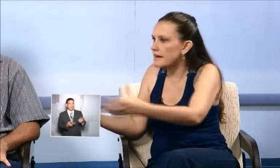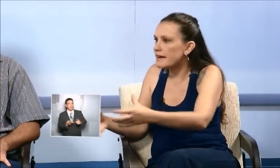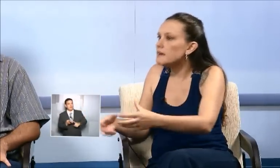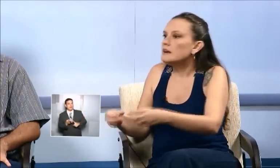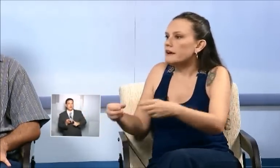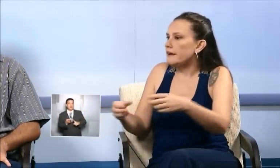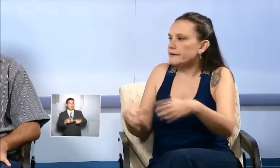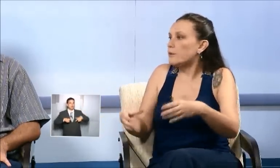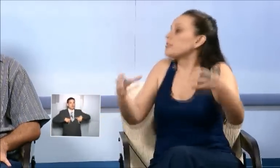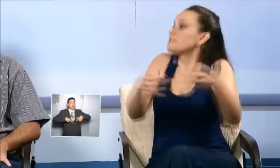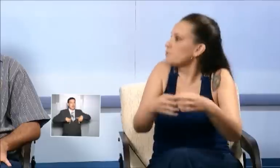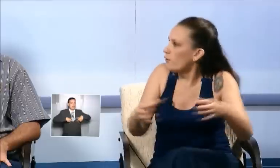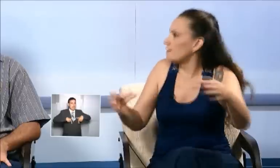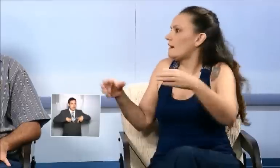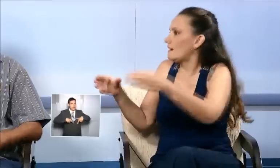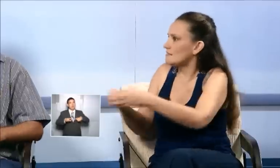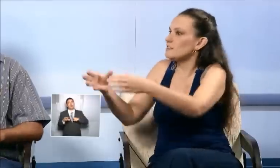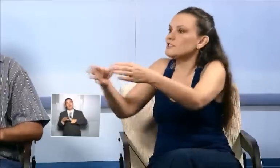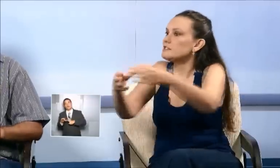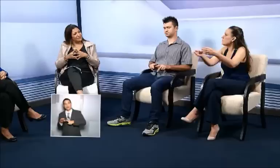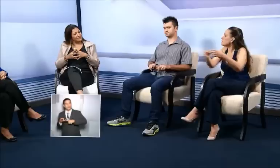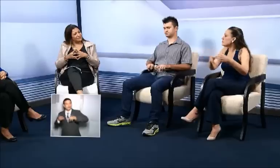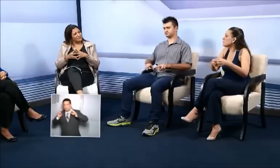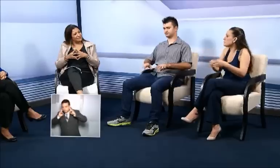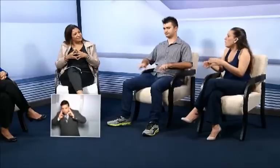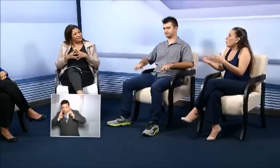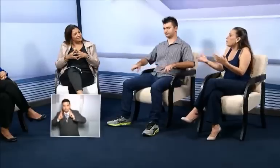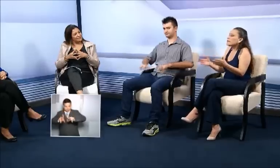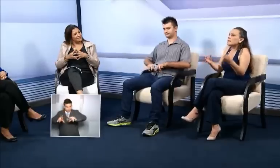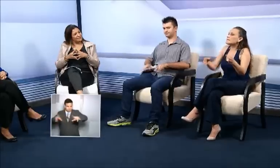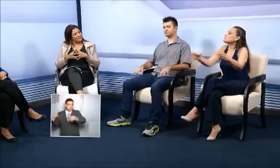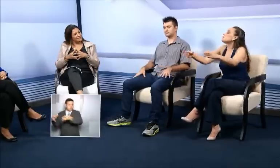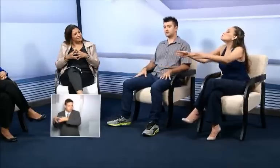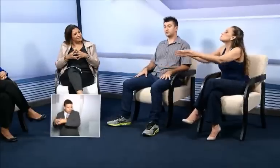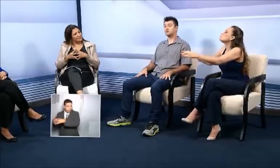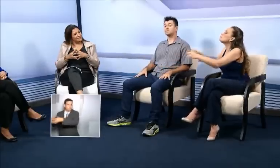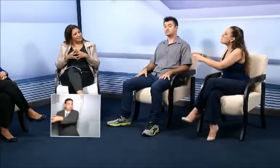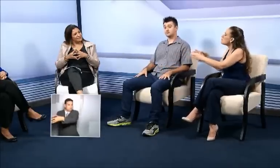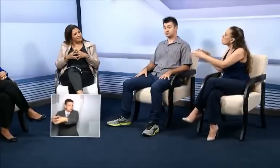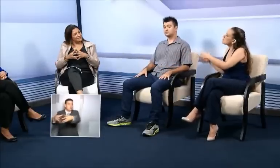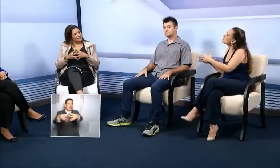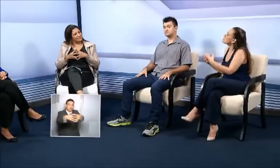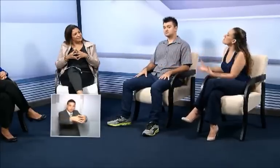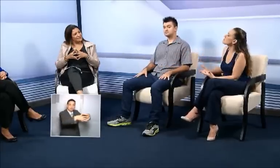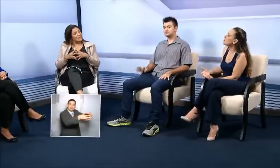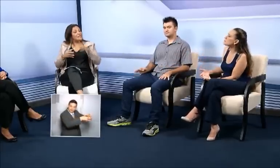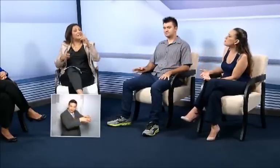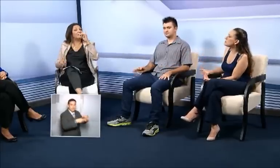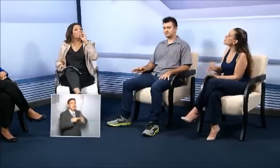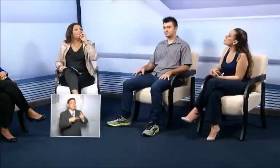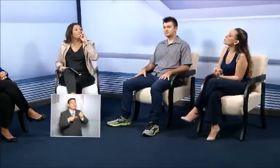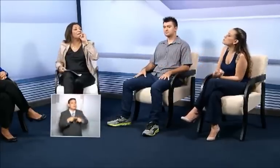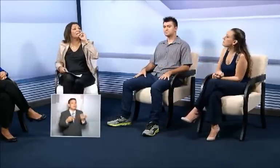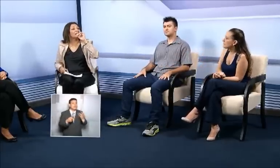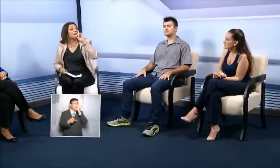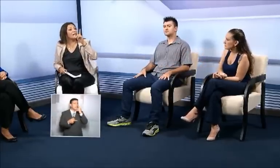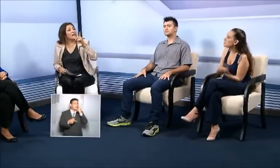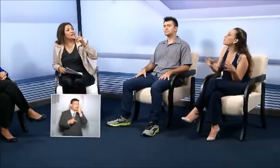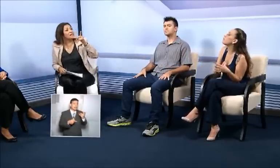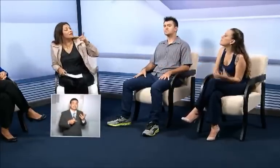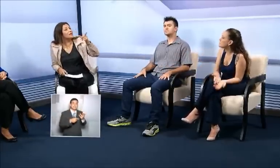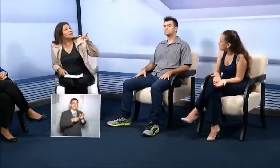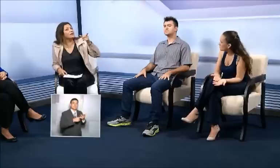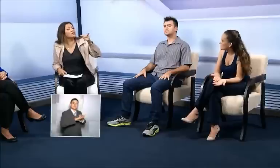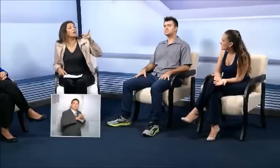judeus, Negros. né? Comunidade surda. Então, a gente tem mais ou menos... Por que esses outros grupos não são tão excluídos quanto a surdez,